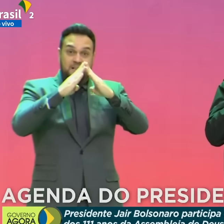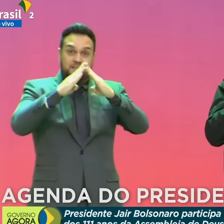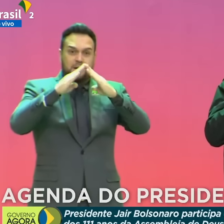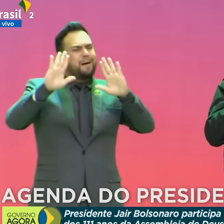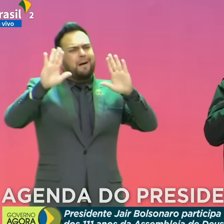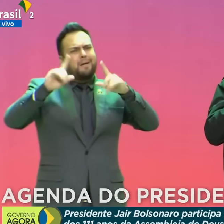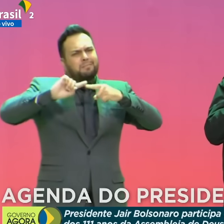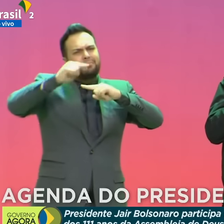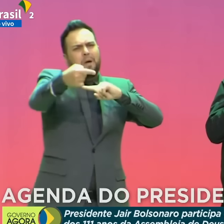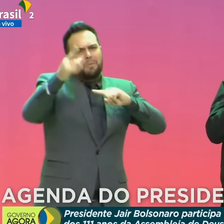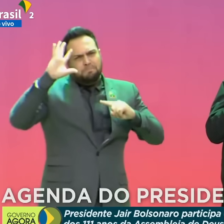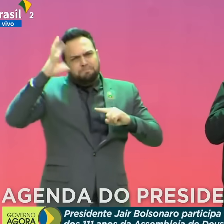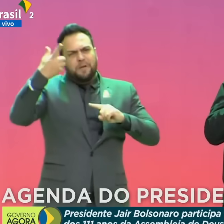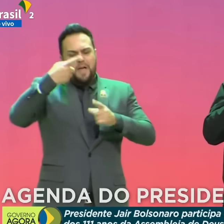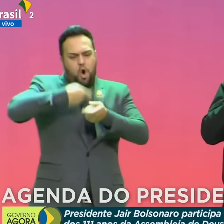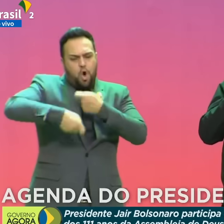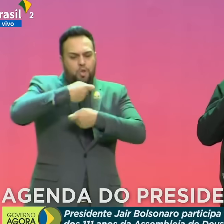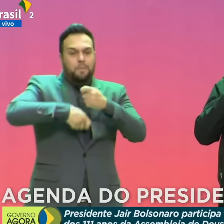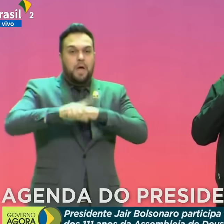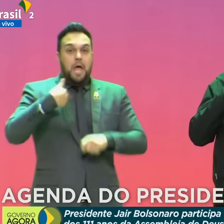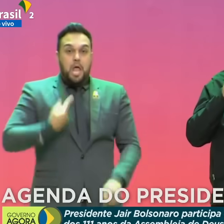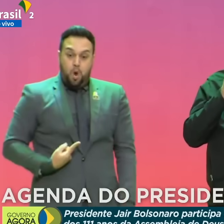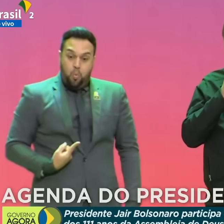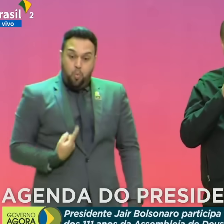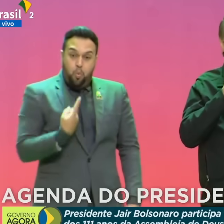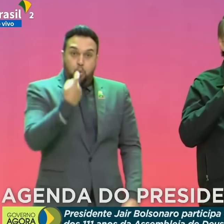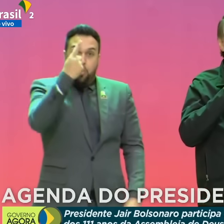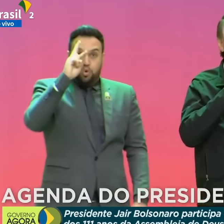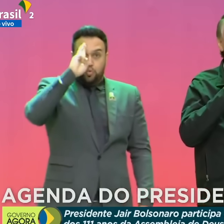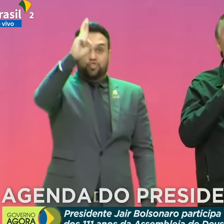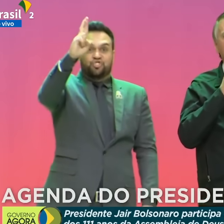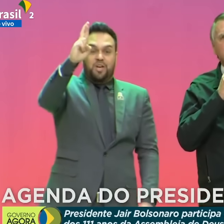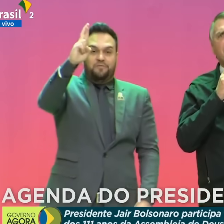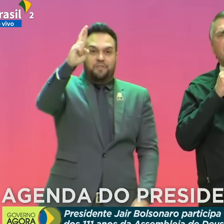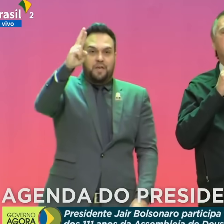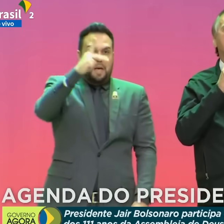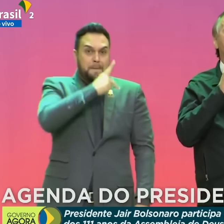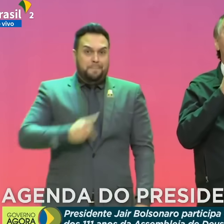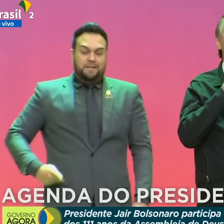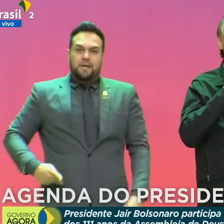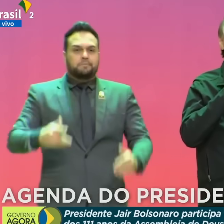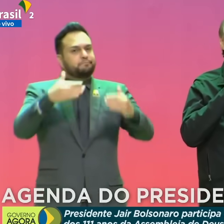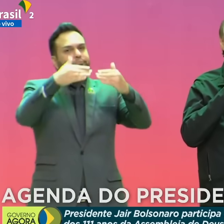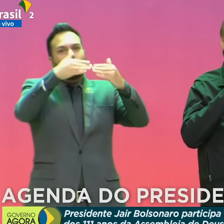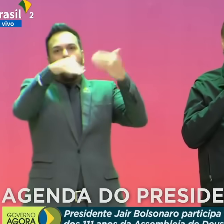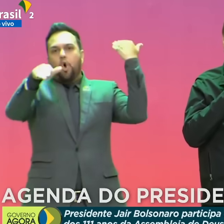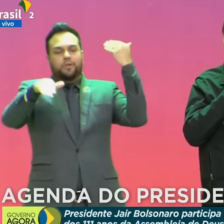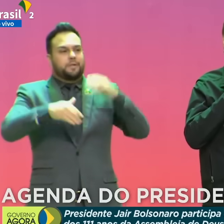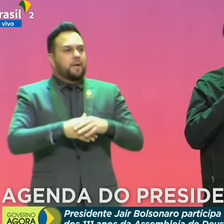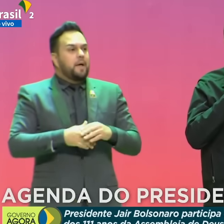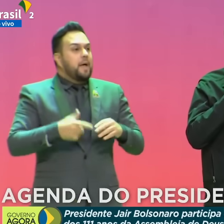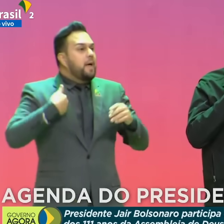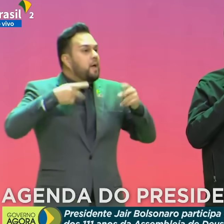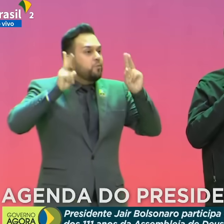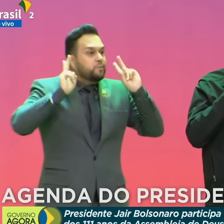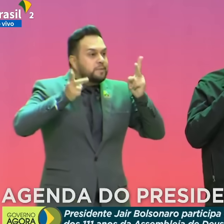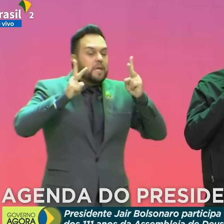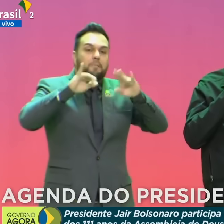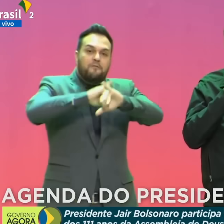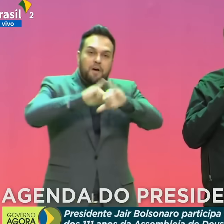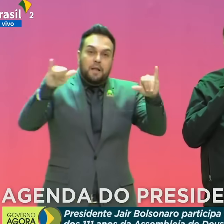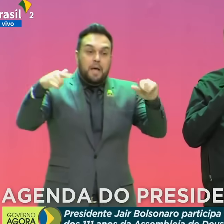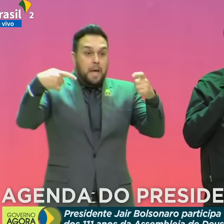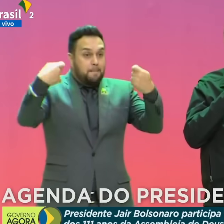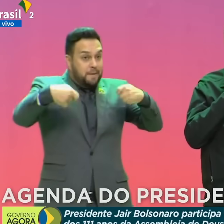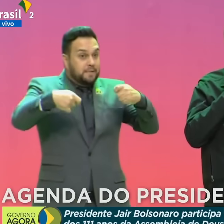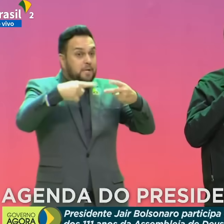depois. Talvez eu tenha sido o único chefe de Estado do mundo contrário a isso. Sempre disse que